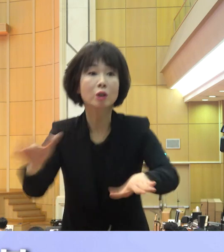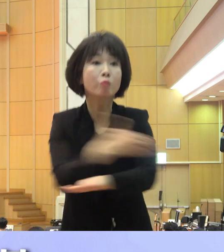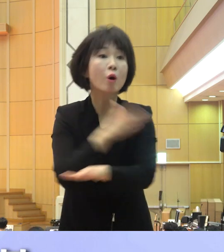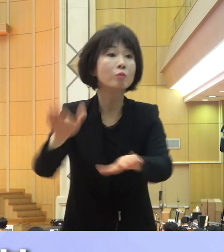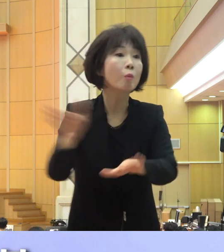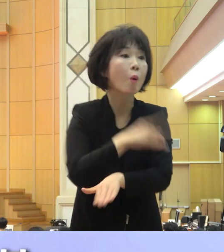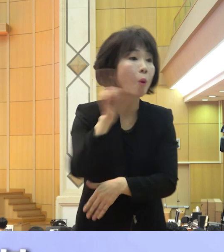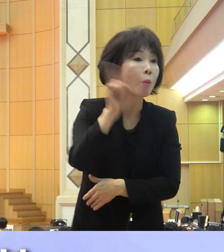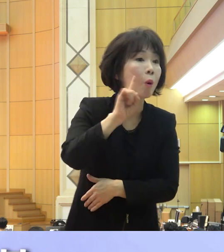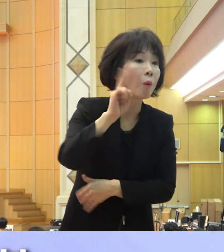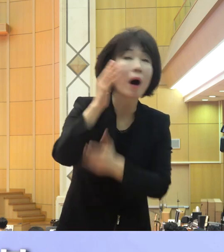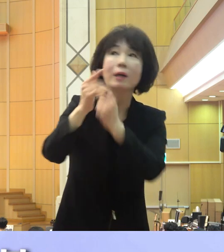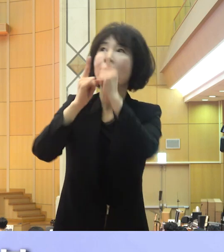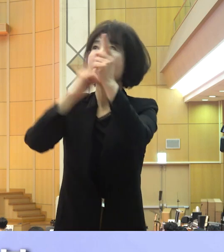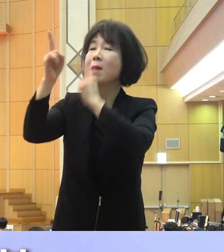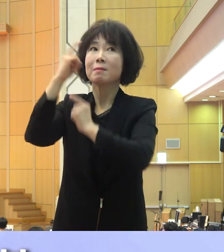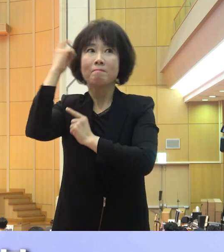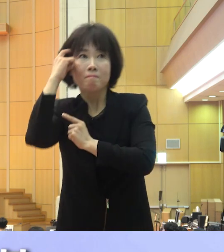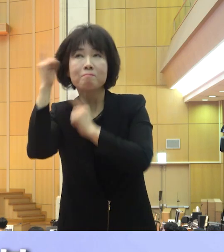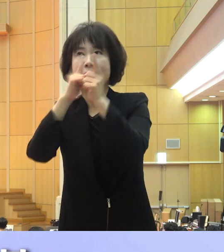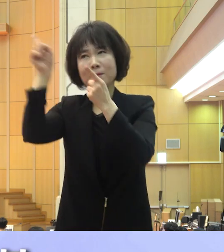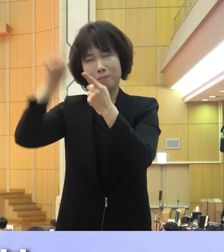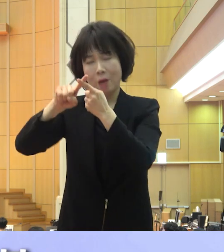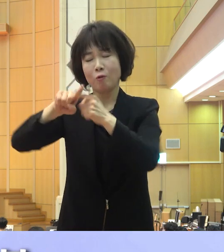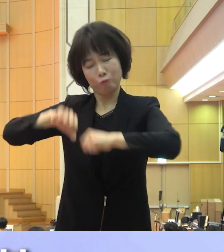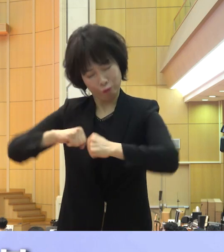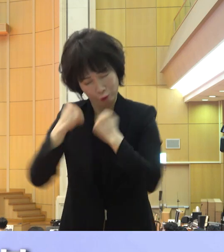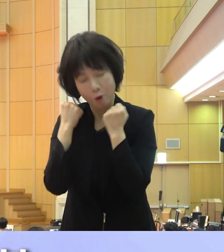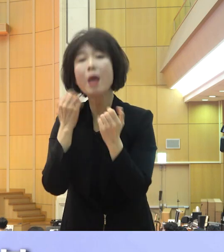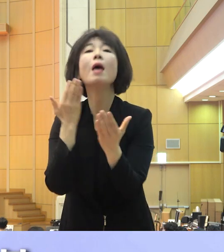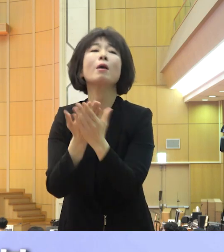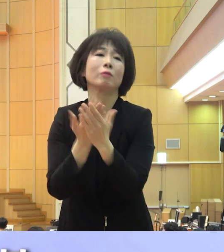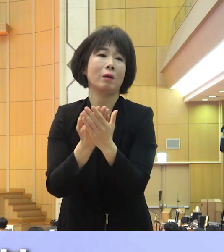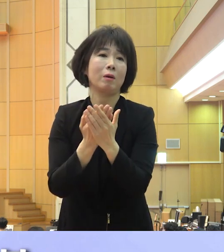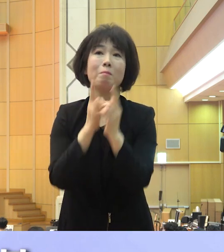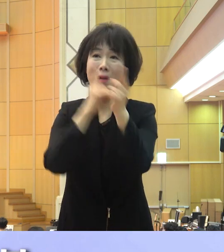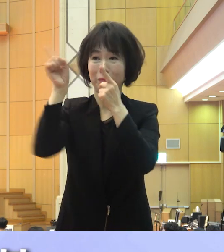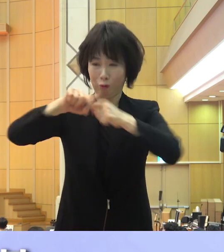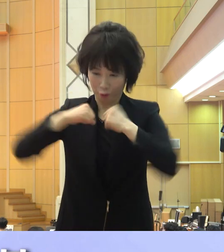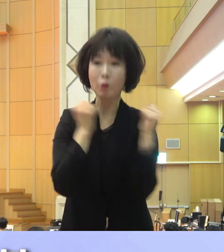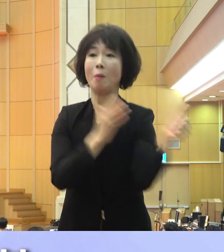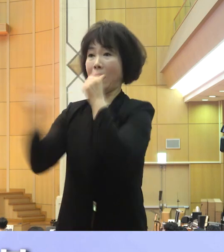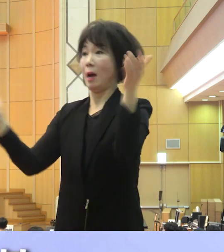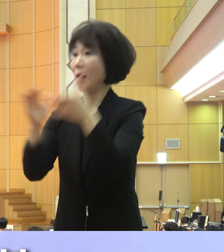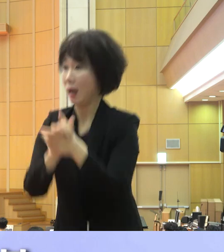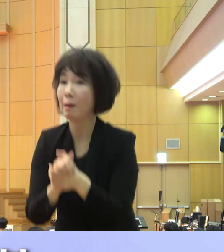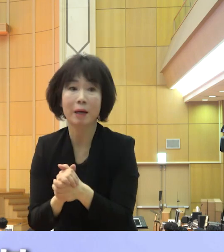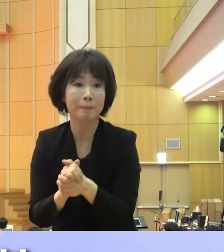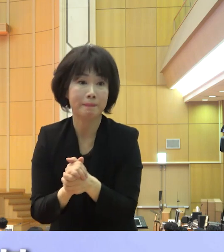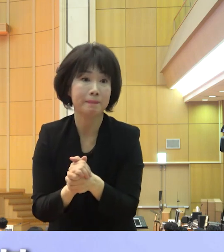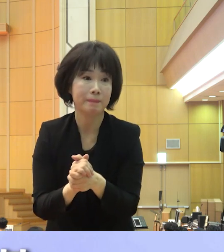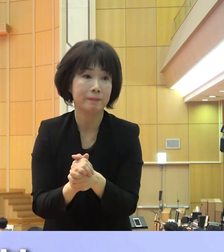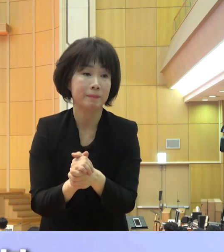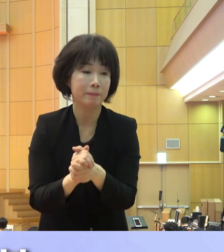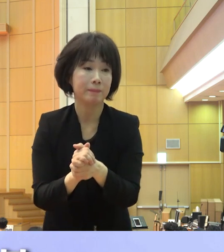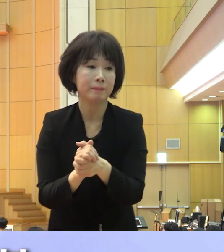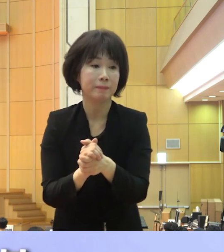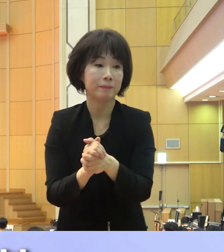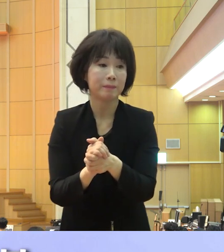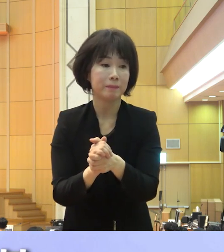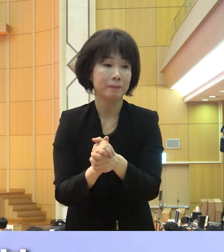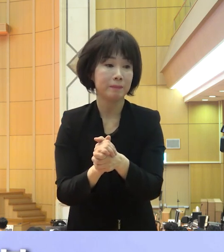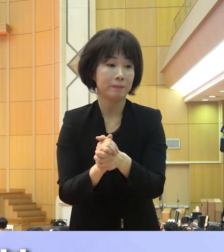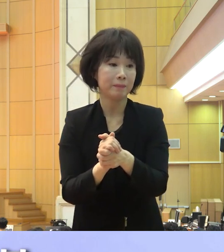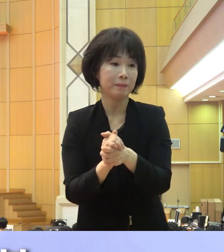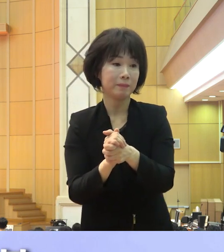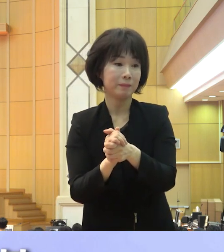이제부터는 하나님 말씀으로만 하옵소서. 할렐루야. 하나님 말씀으로만. 그래서